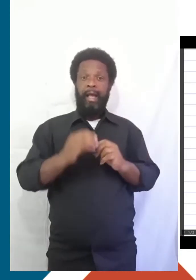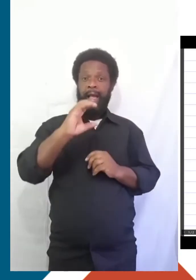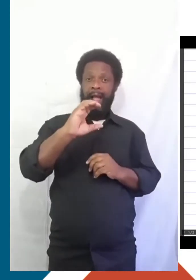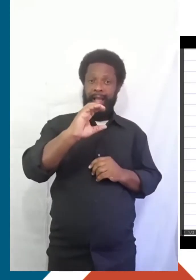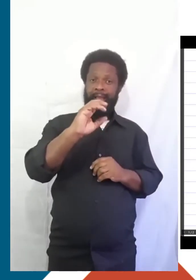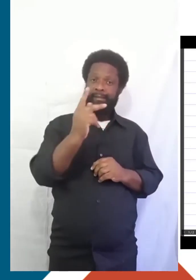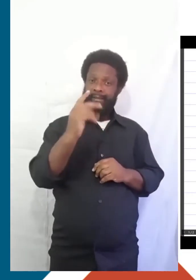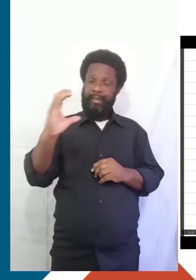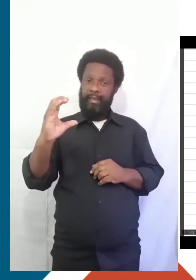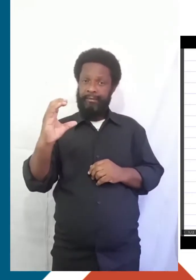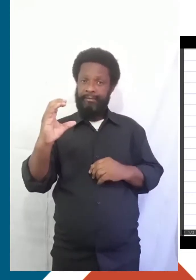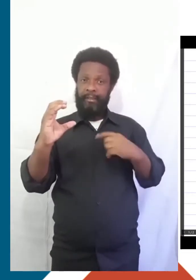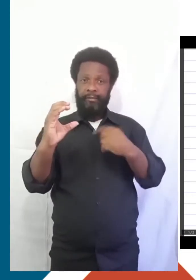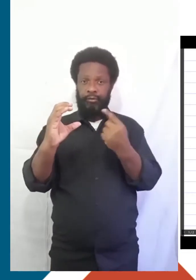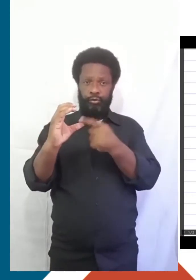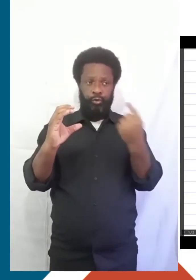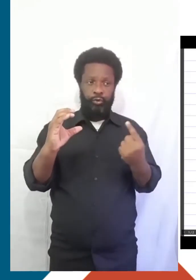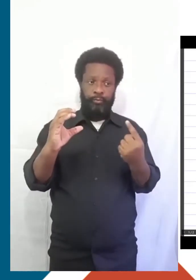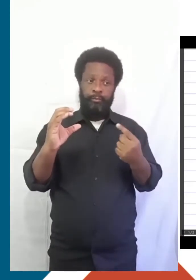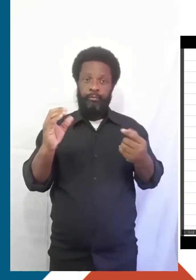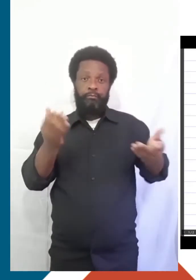Agora, esses dois HCls aí,